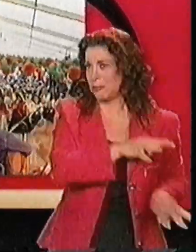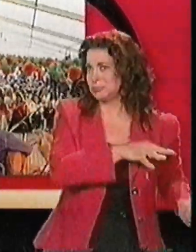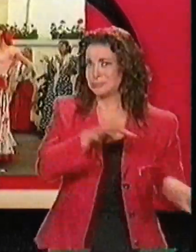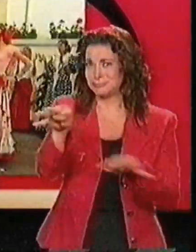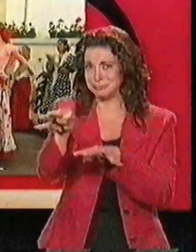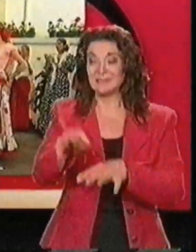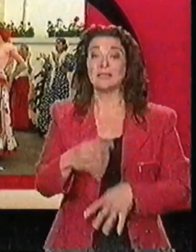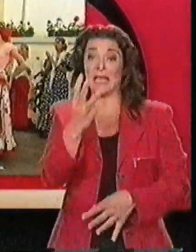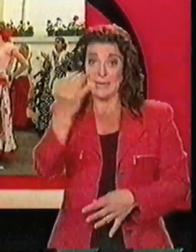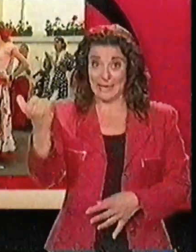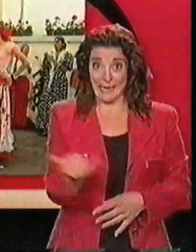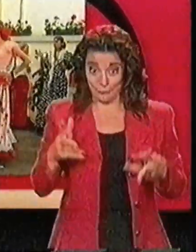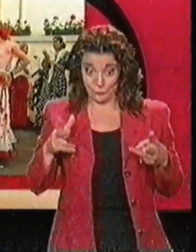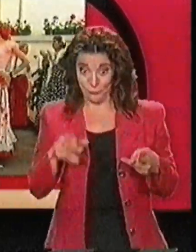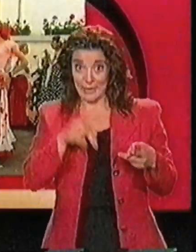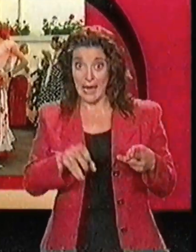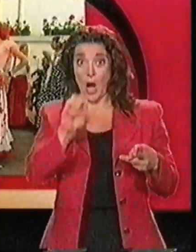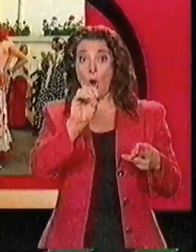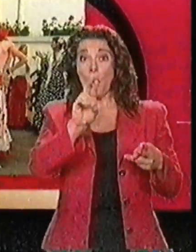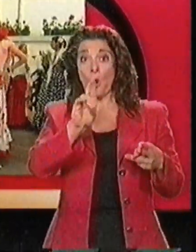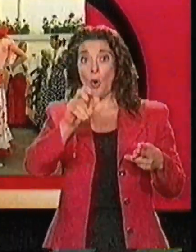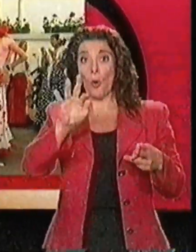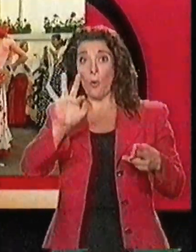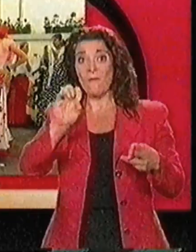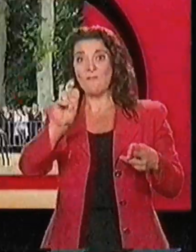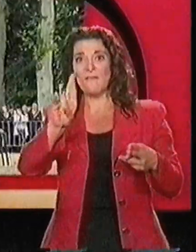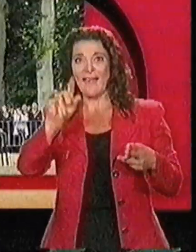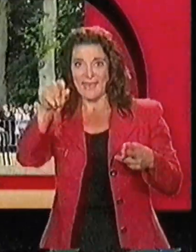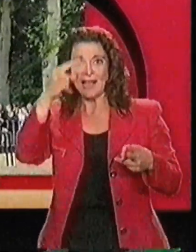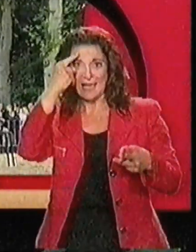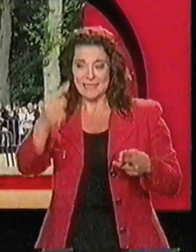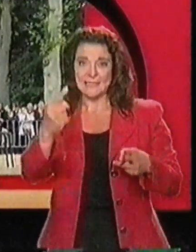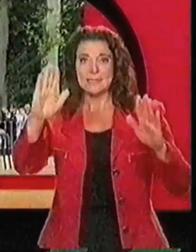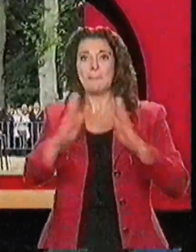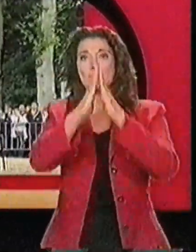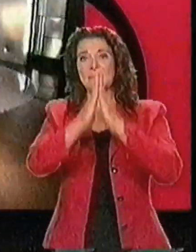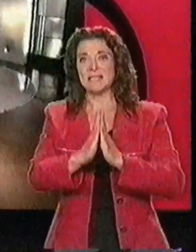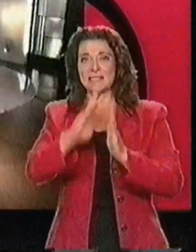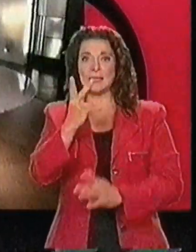jours, l'Euroferia se déroule au pied de la basilique de Kuckelberg.